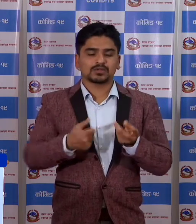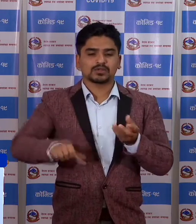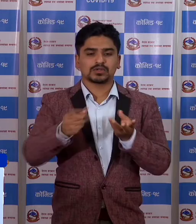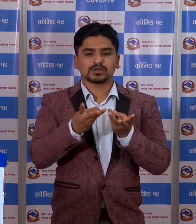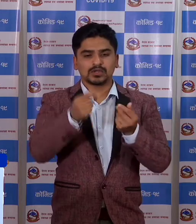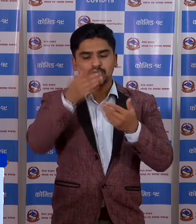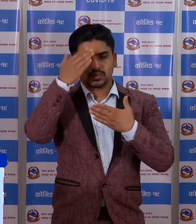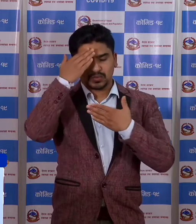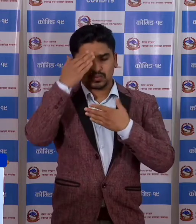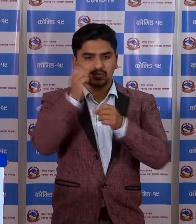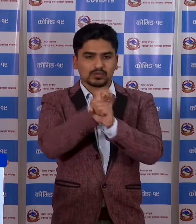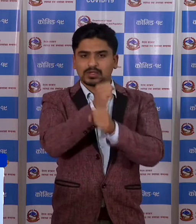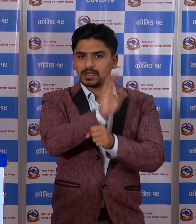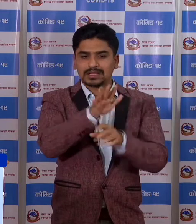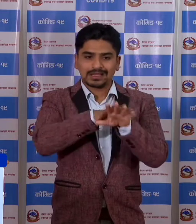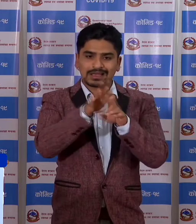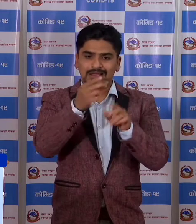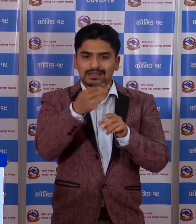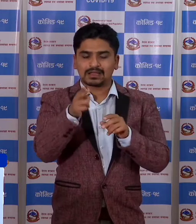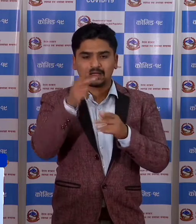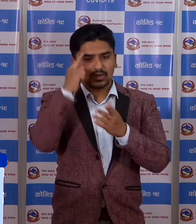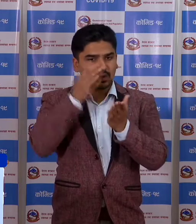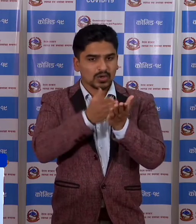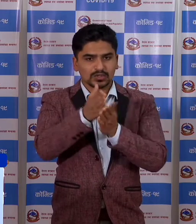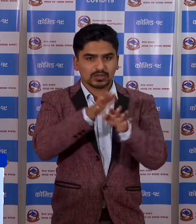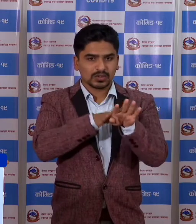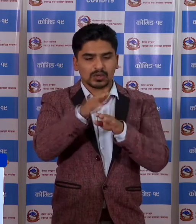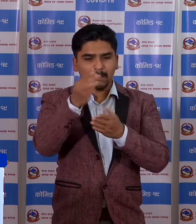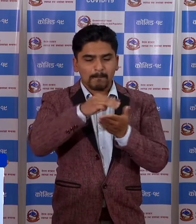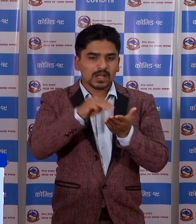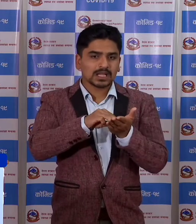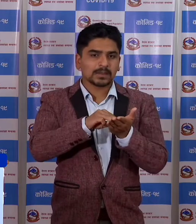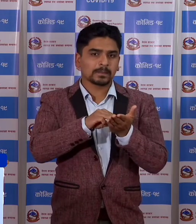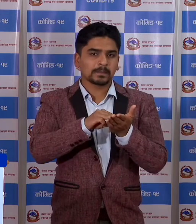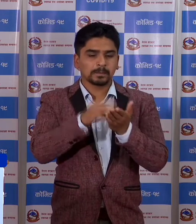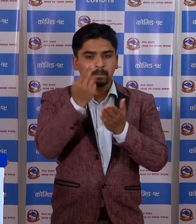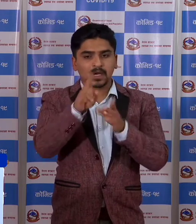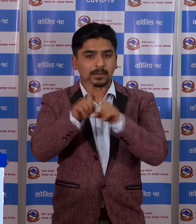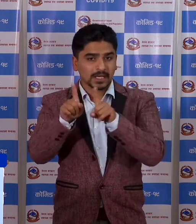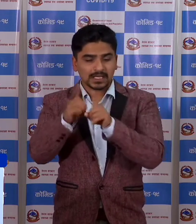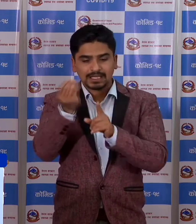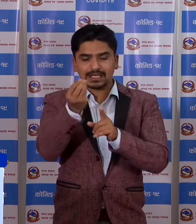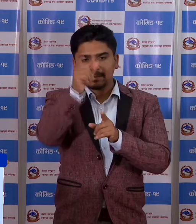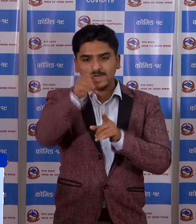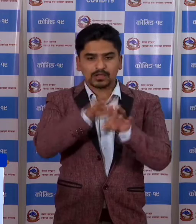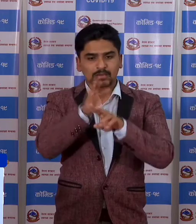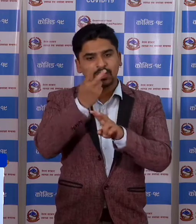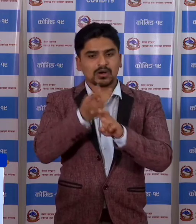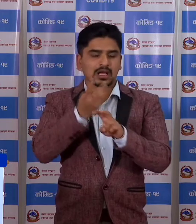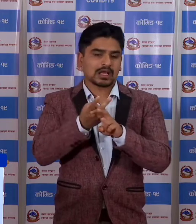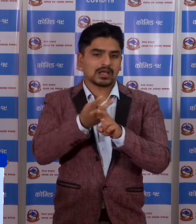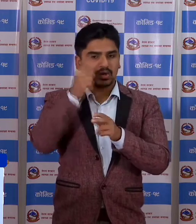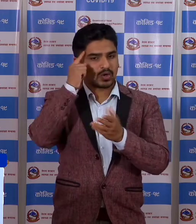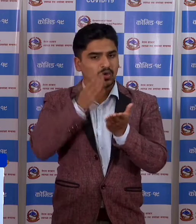में रहेको छ। धेरै जनामा यो रोग को लक्षणहरुमा मध्यम खालको भएता पनि केही व्यक्तिहरुमा कडा